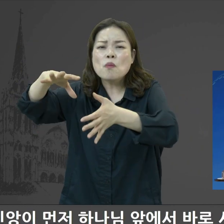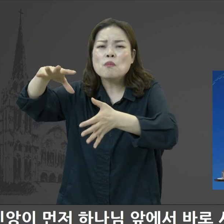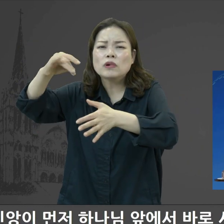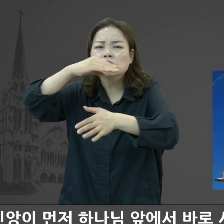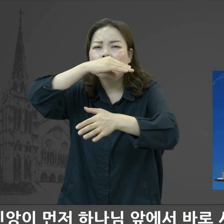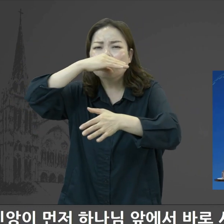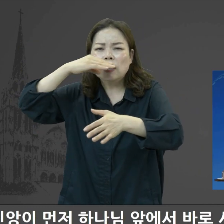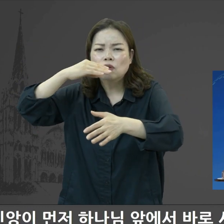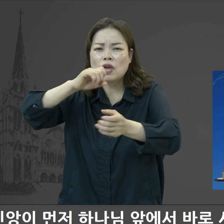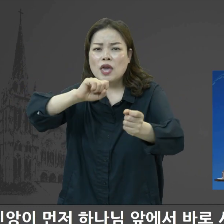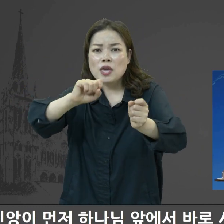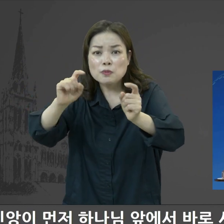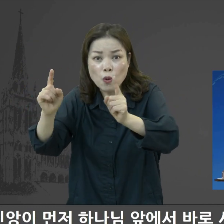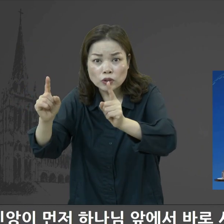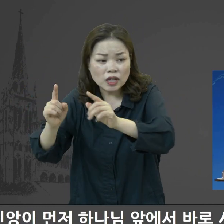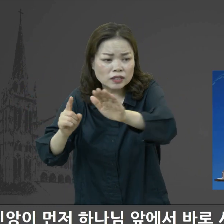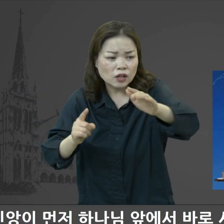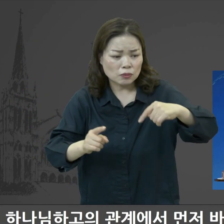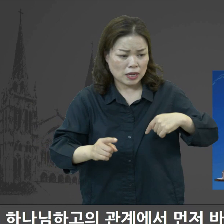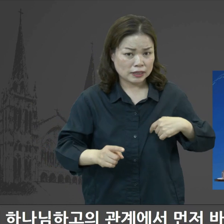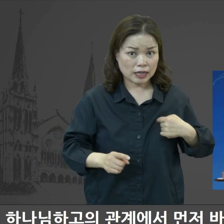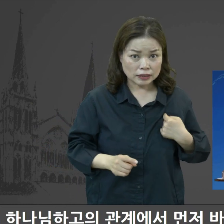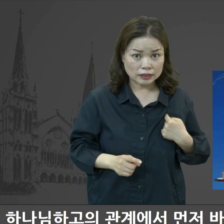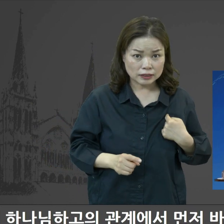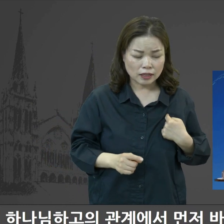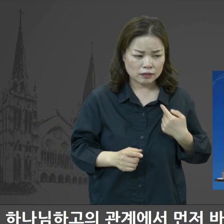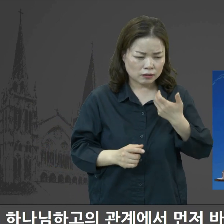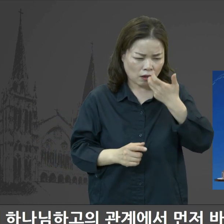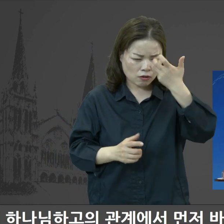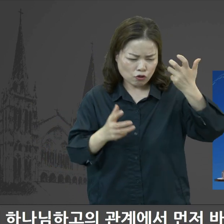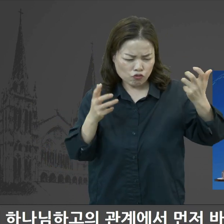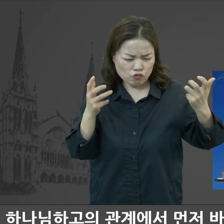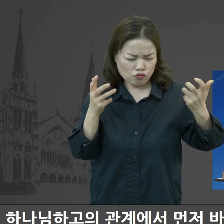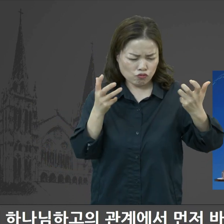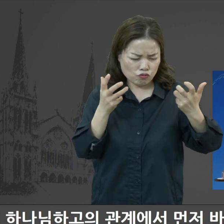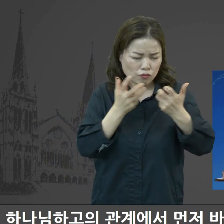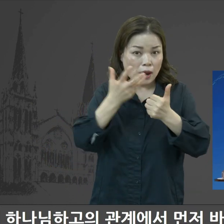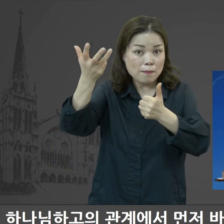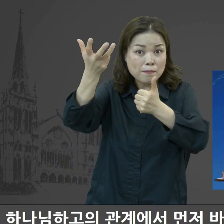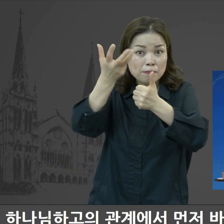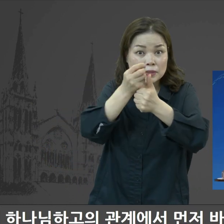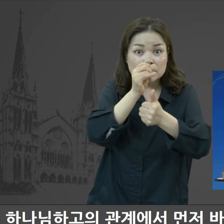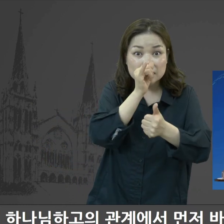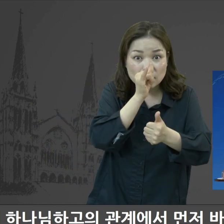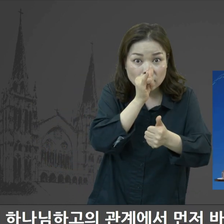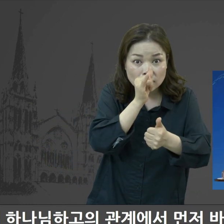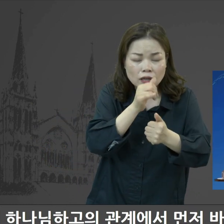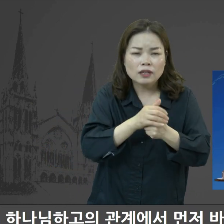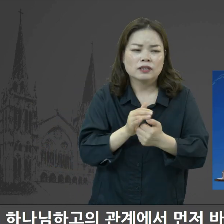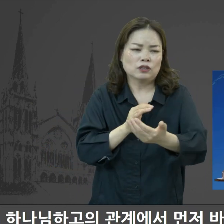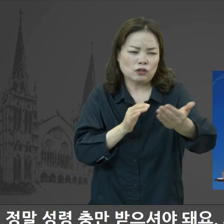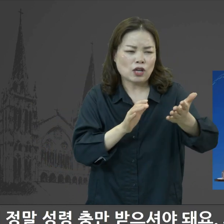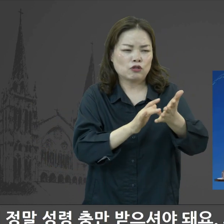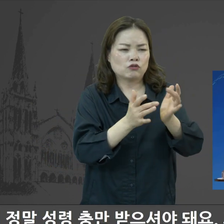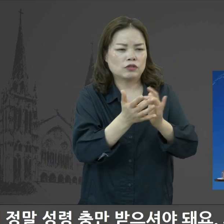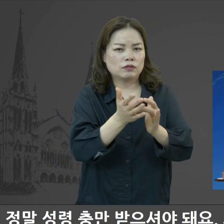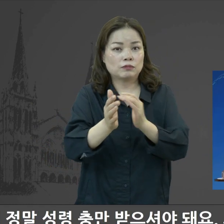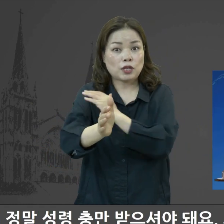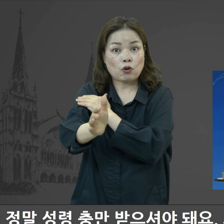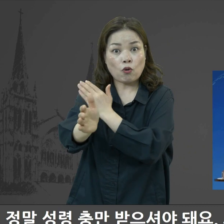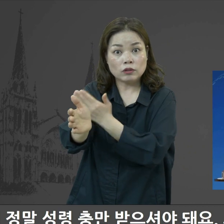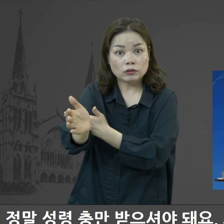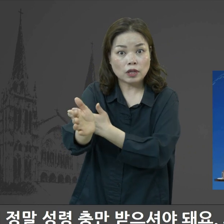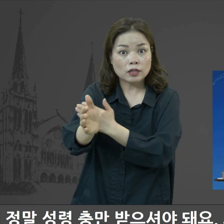바로 서고, 그리고 여러분들 자신이 정말 성령 충만 받으셔야 돼요. 그리고 여러분들이요, 예수님 권세,